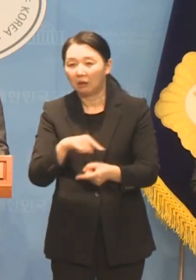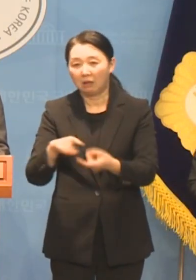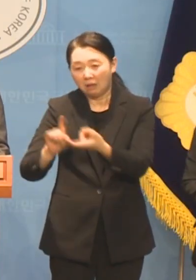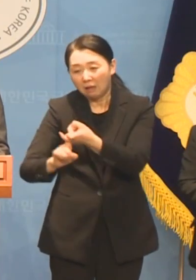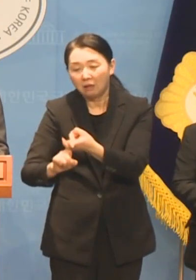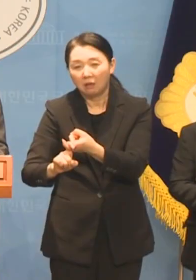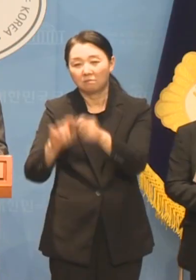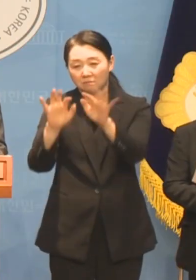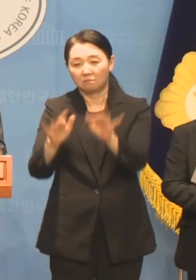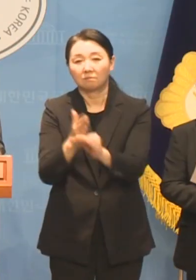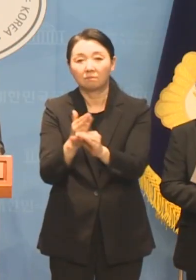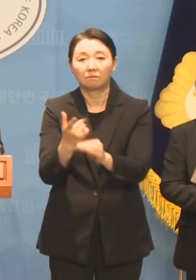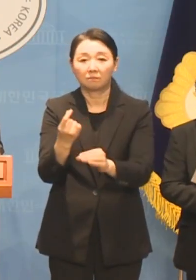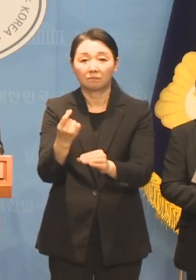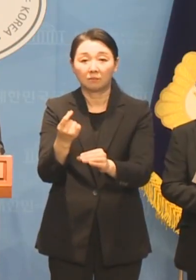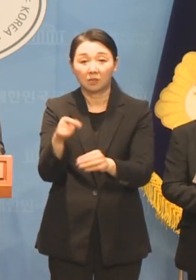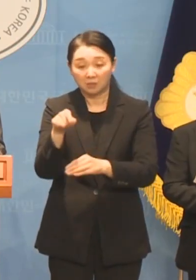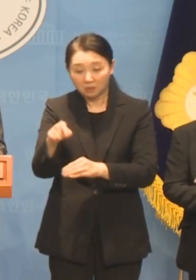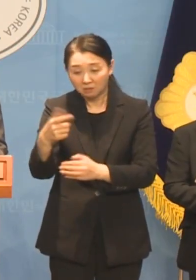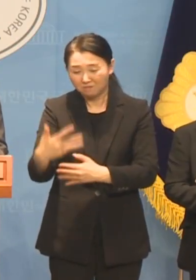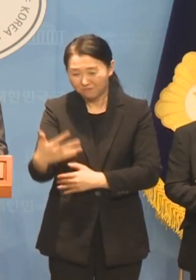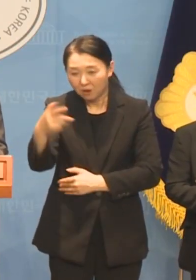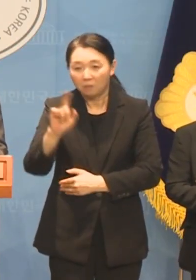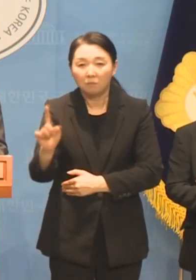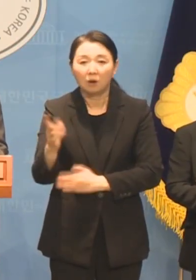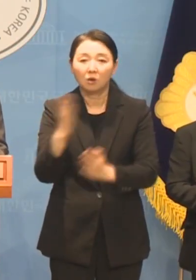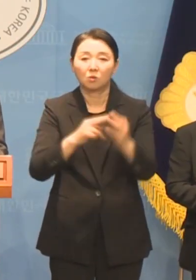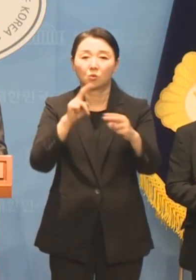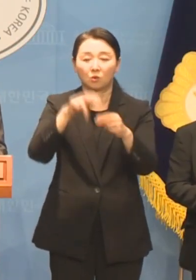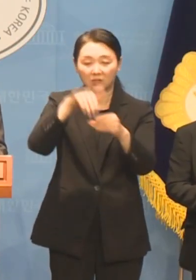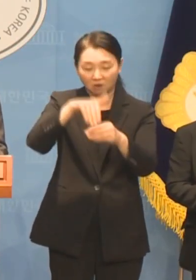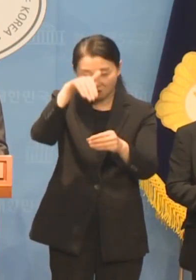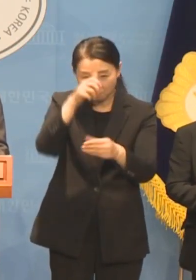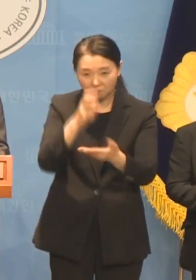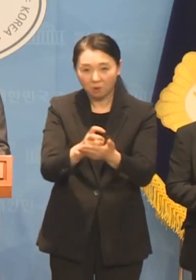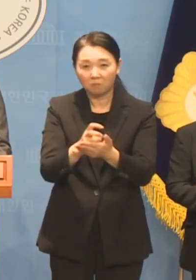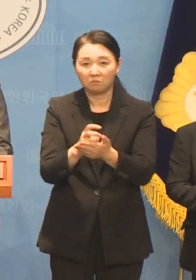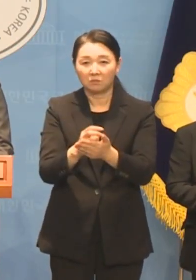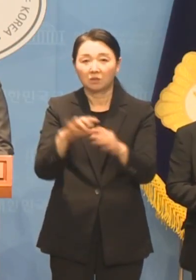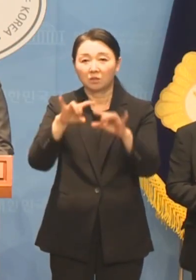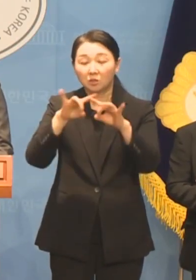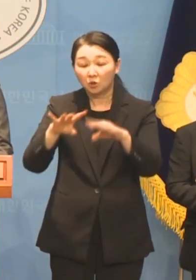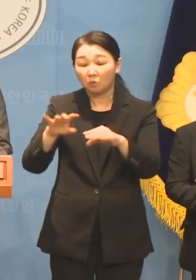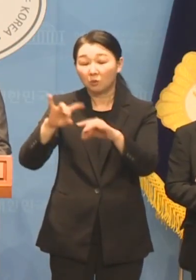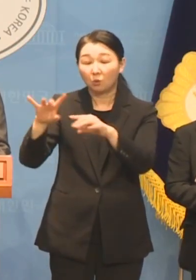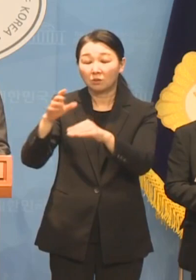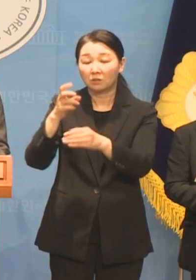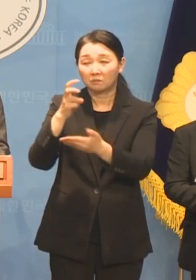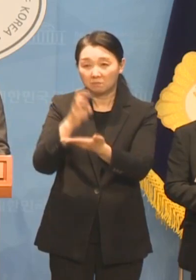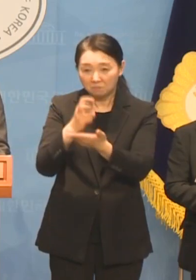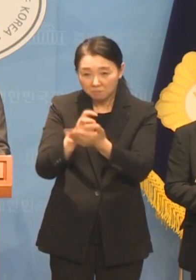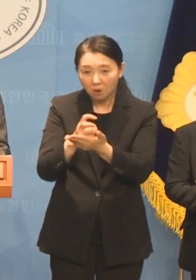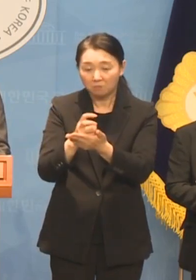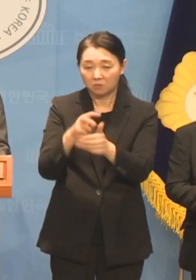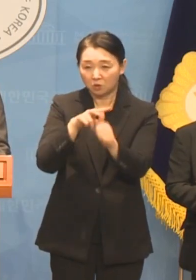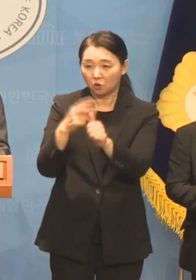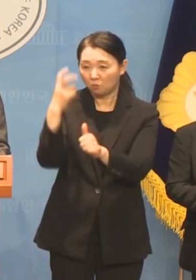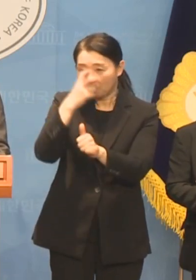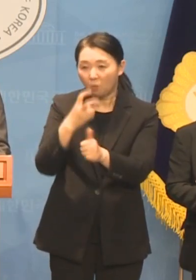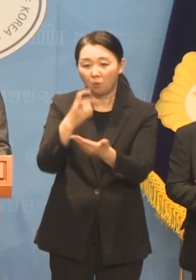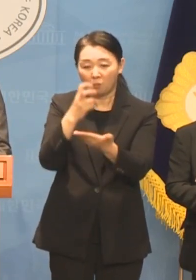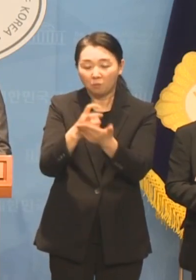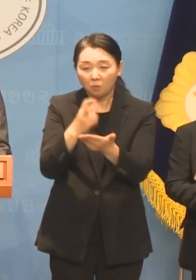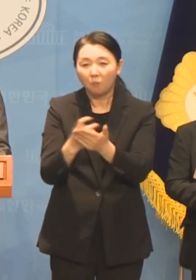작성하고 있습니다. 하지만 이러한 행위는 공직선거법, 정보통신망 이용 촉진 및 정보보호 등에 관한